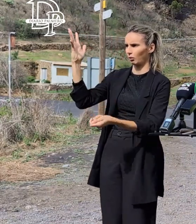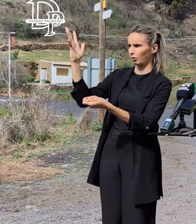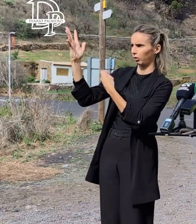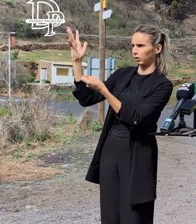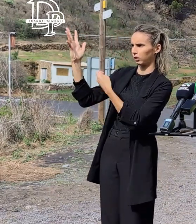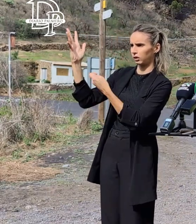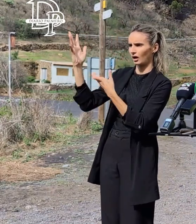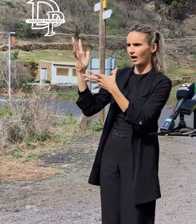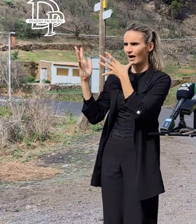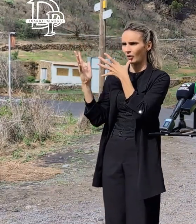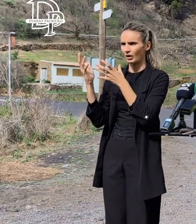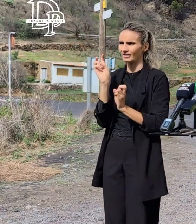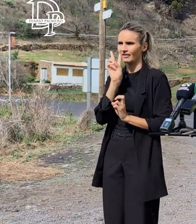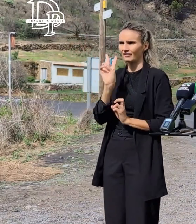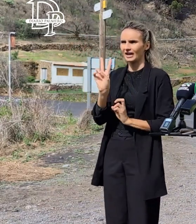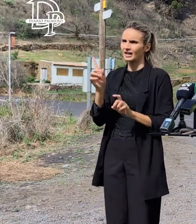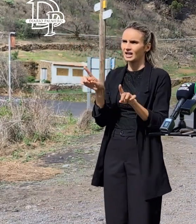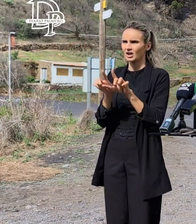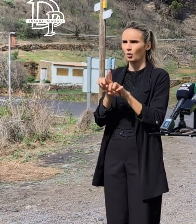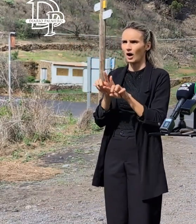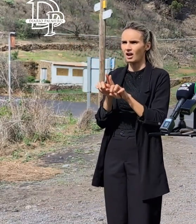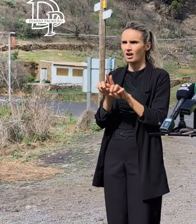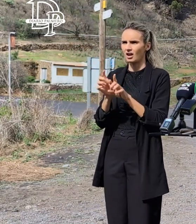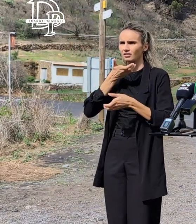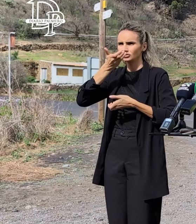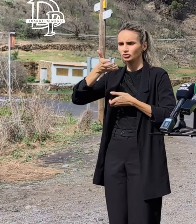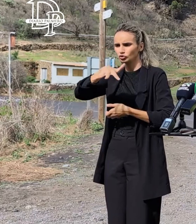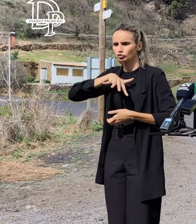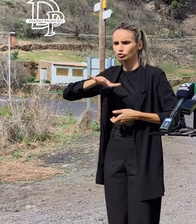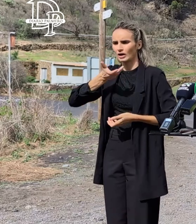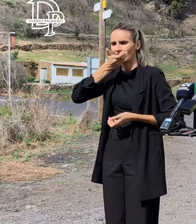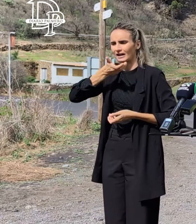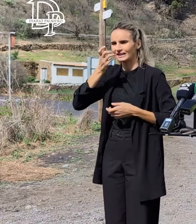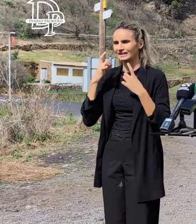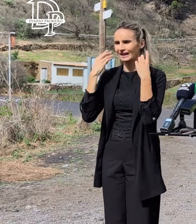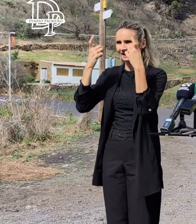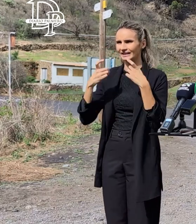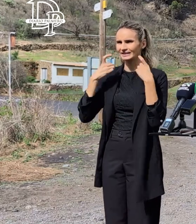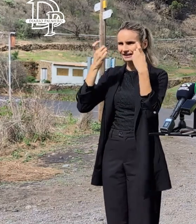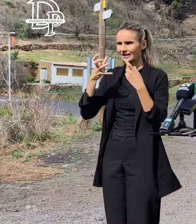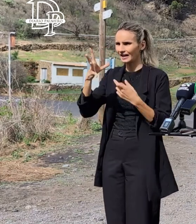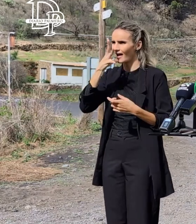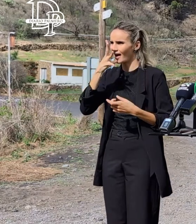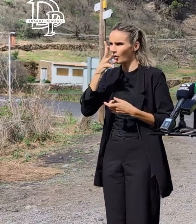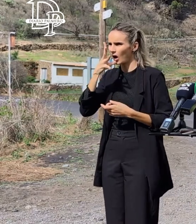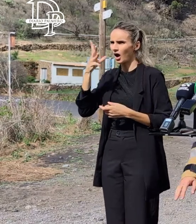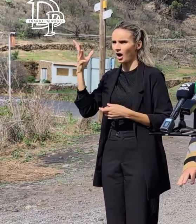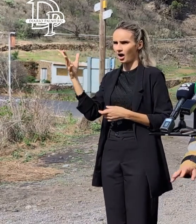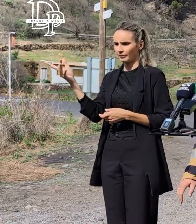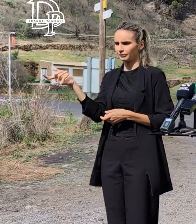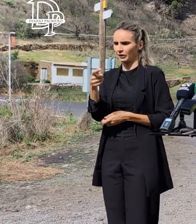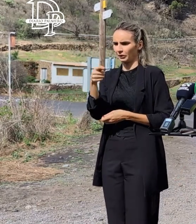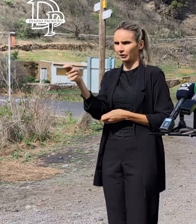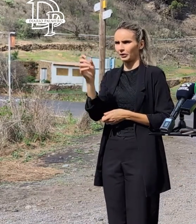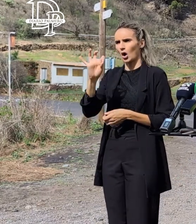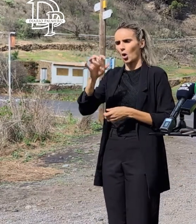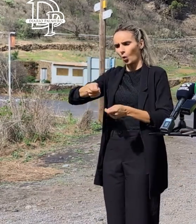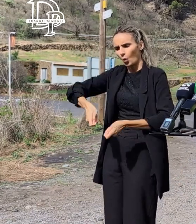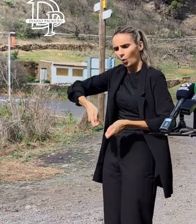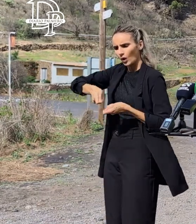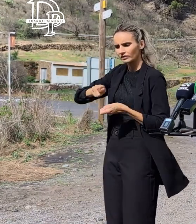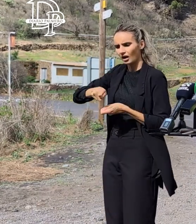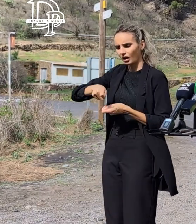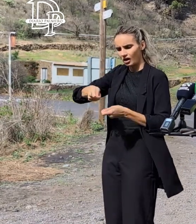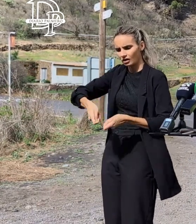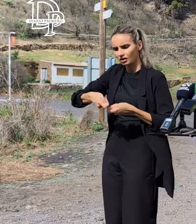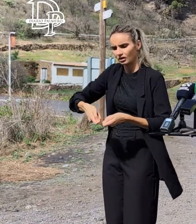punto caliente, pues tratar de refrescar, y si es con agua mejor, y si no con guataca, enterrando, dispersando el material para que se